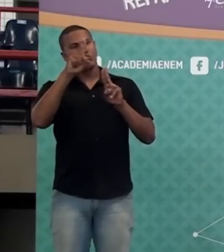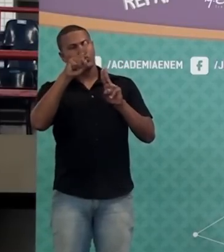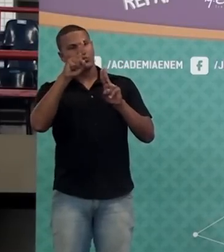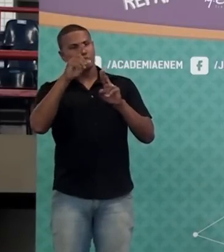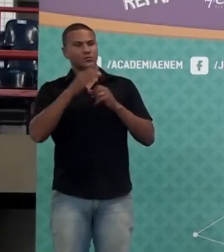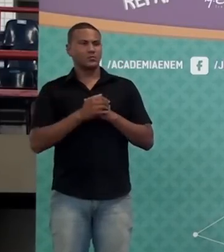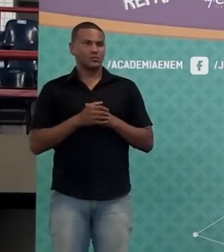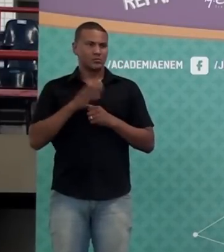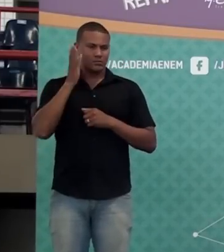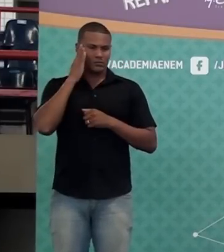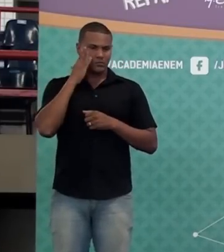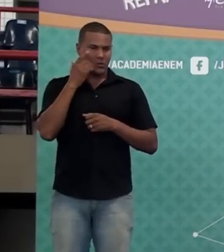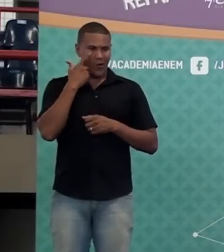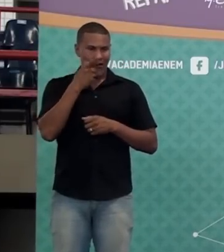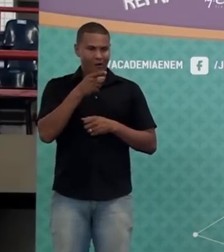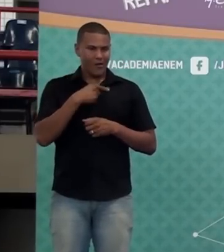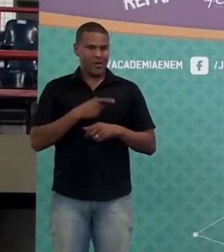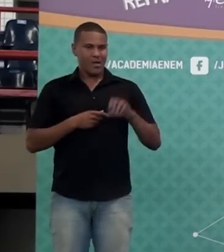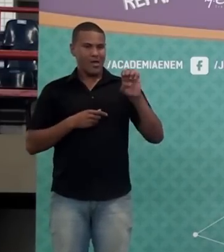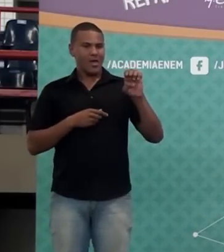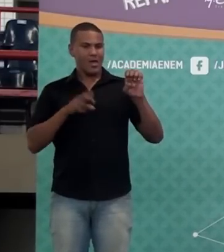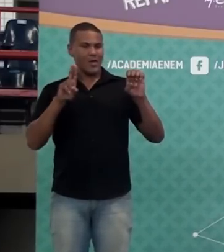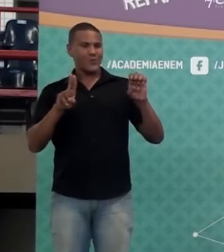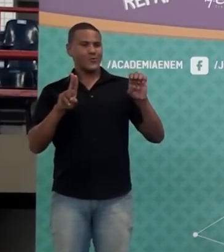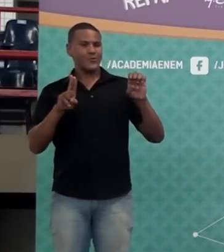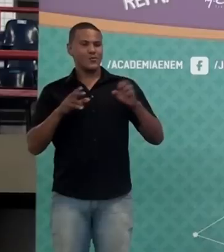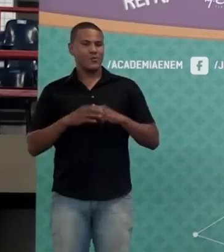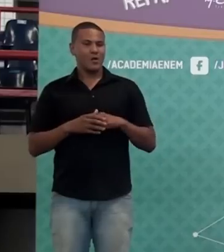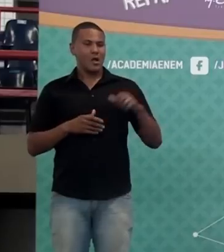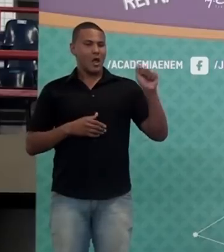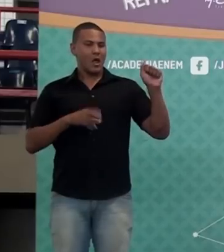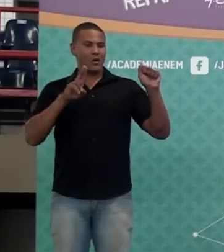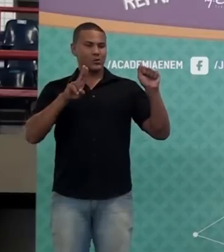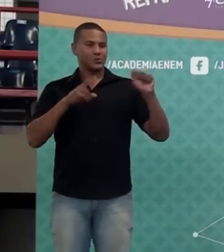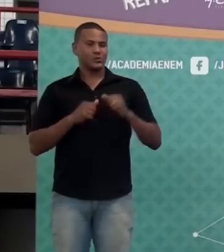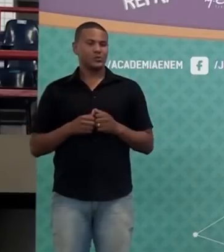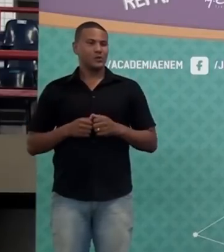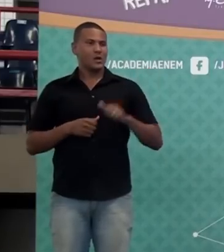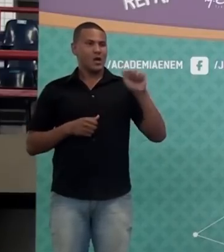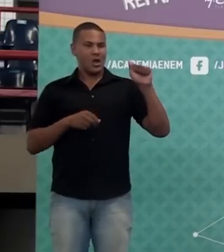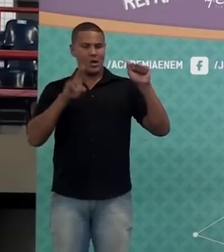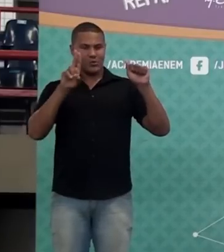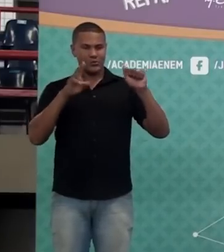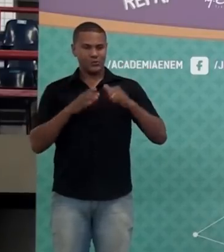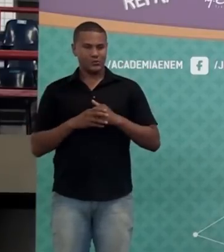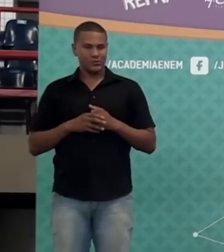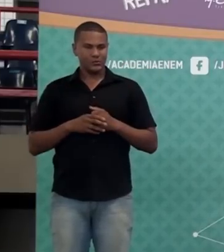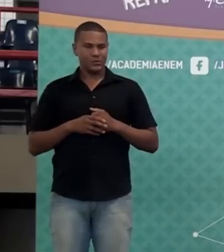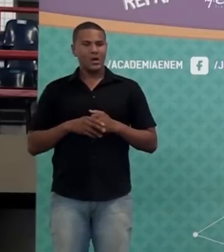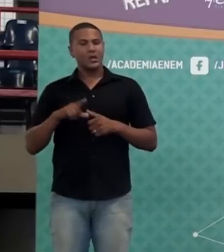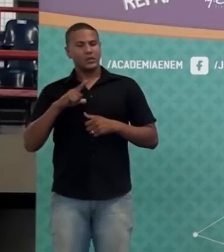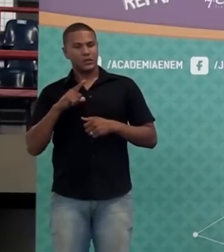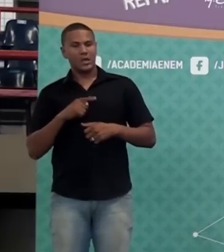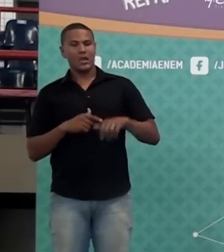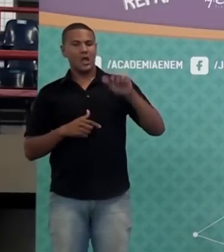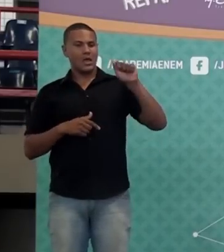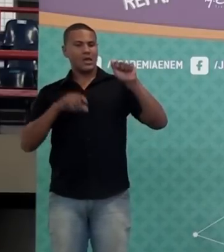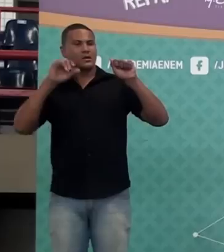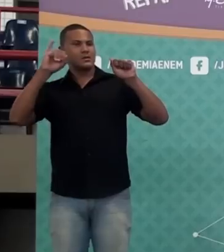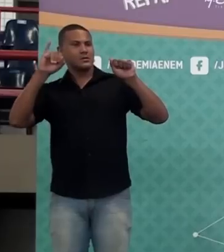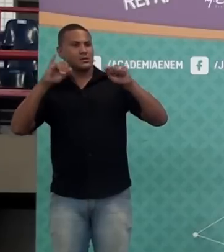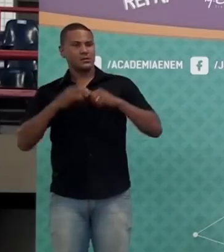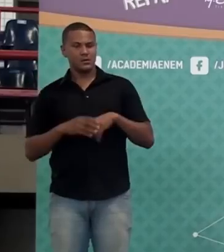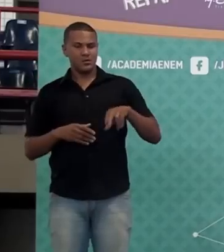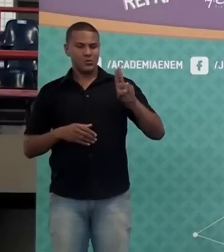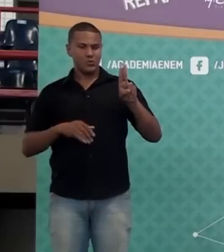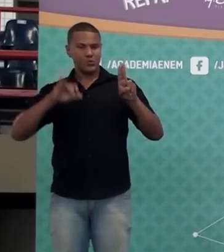em U, formando hiato com o E. Hiato, repito, são duas vogais em sílabas separadas. A